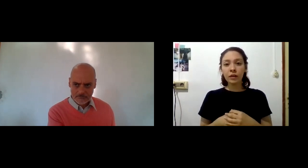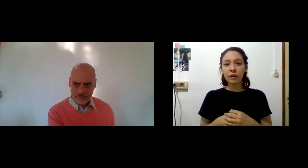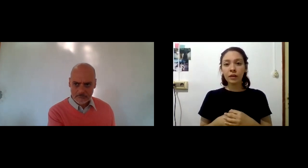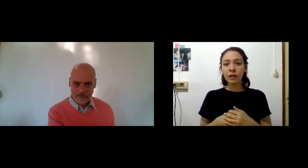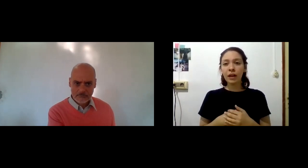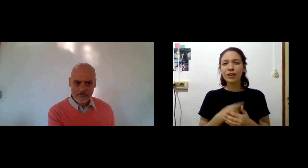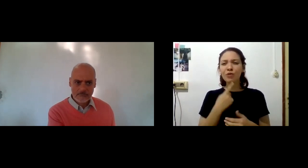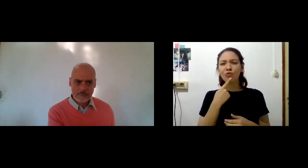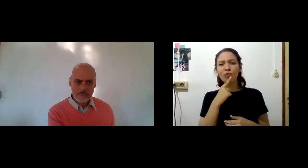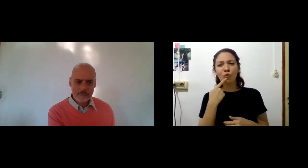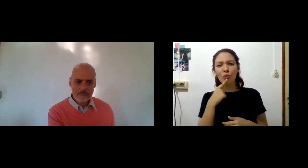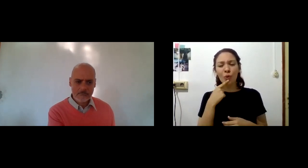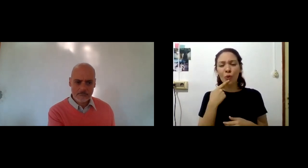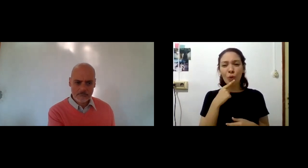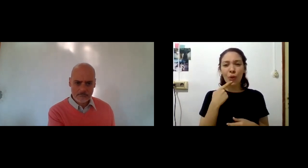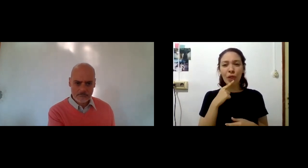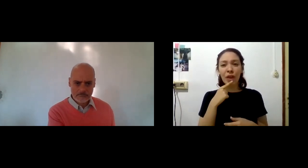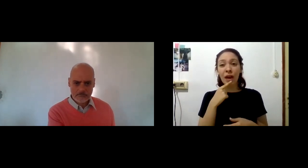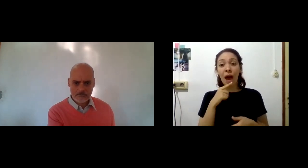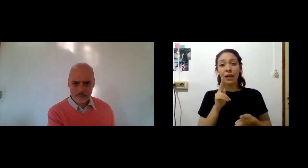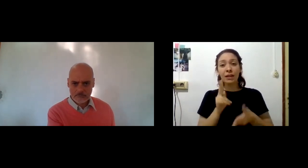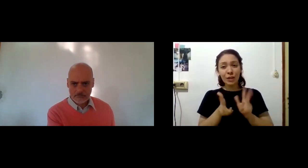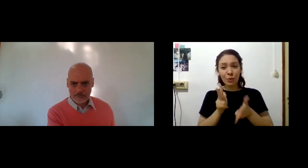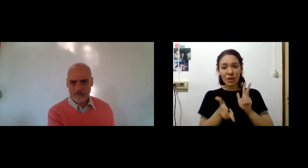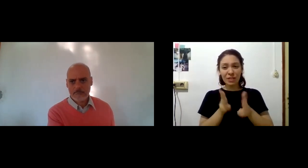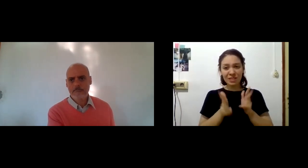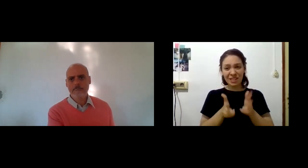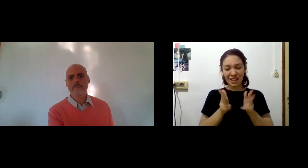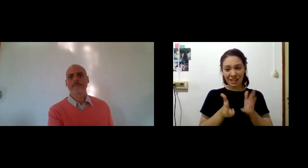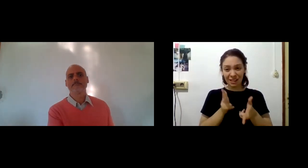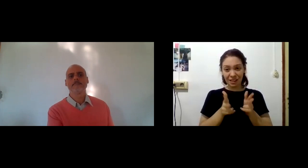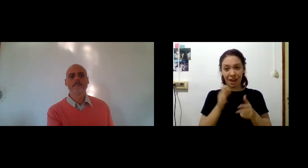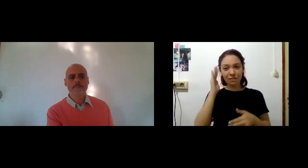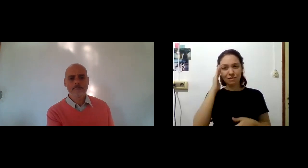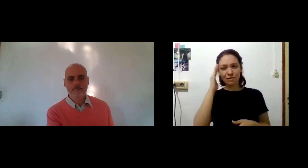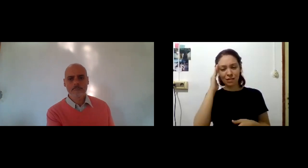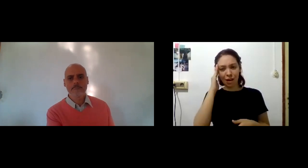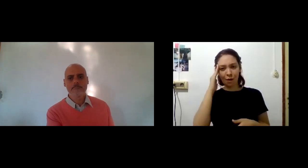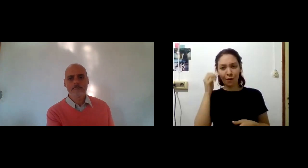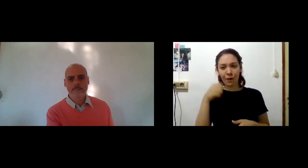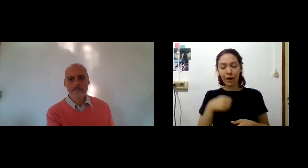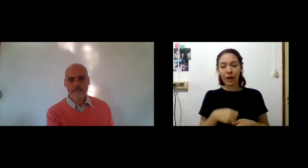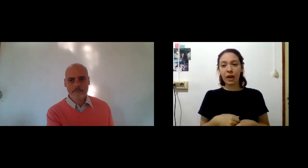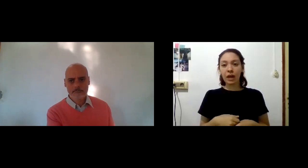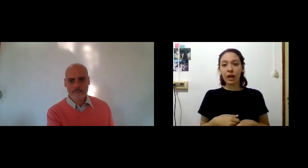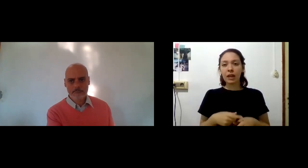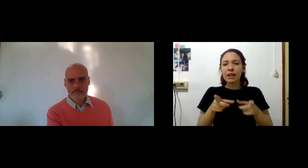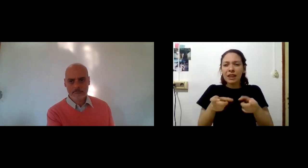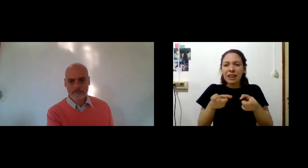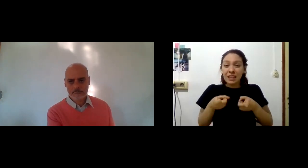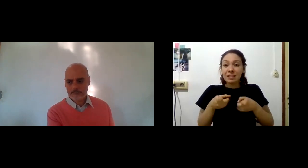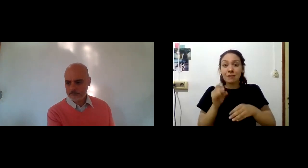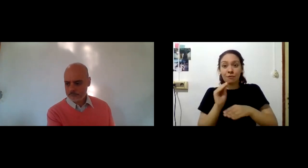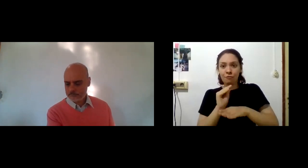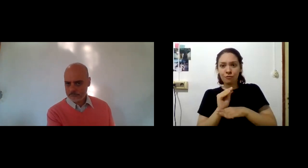se requiere de lengua de señas para el curso. O sea, porque, por ejemplo,